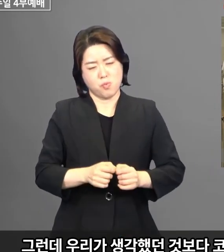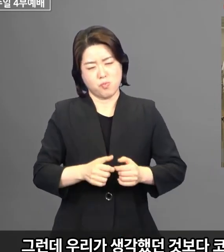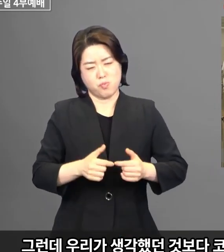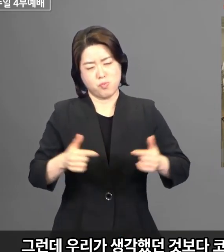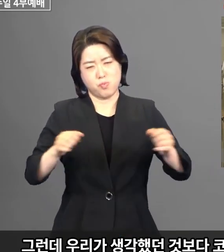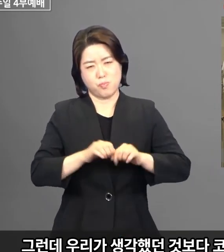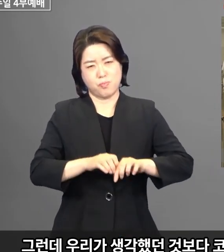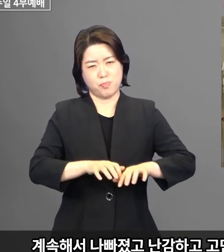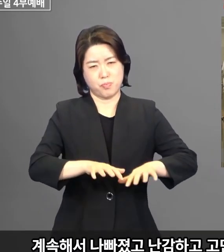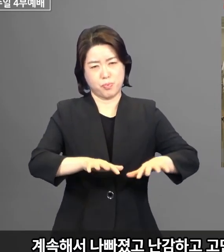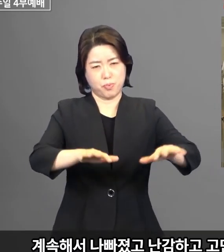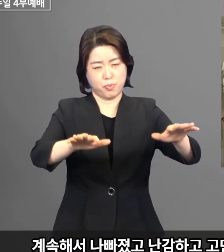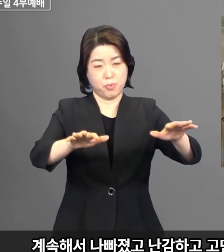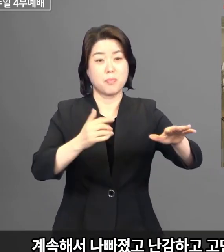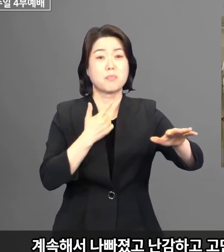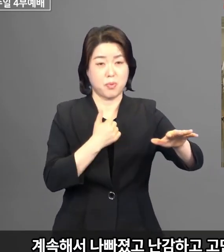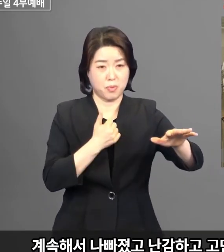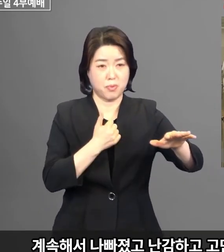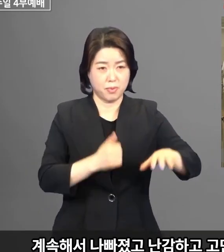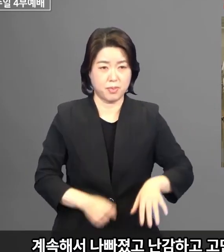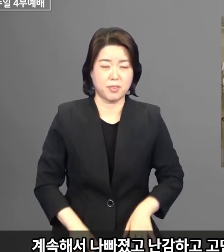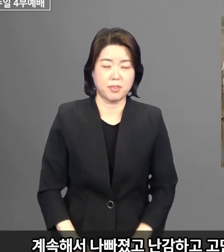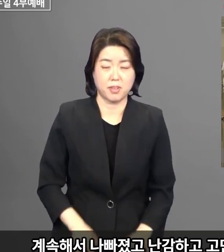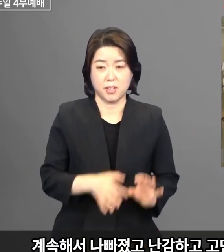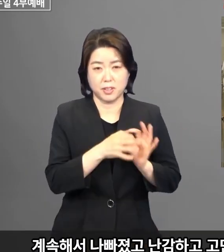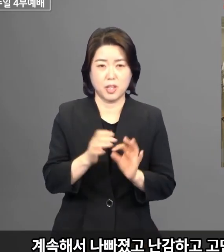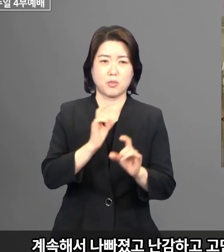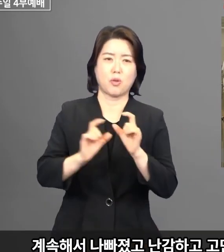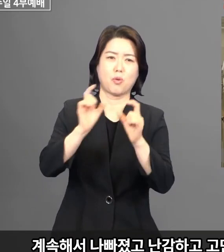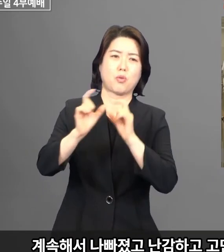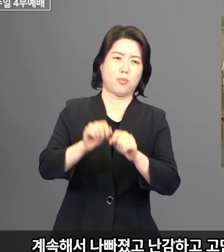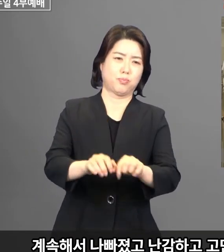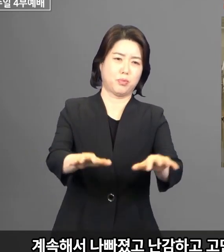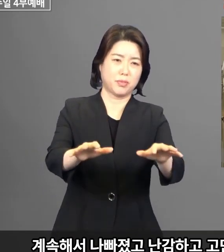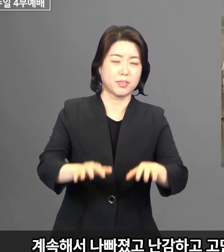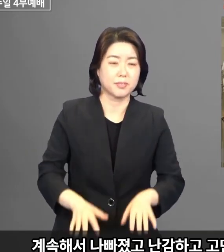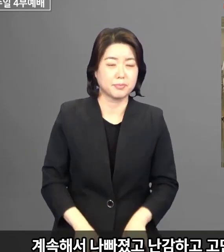좋아지지 않았고 계속해서 나빠졌고